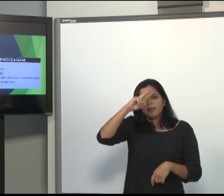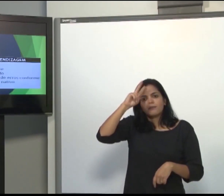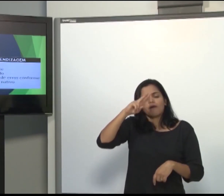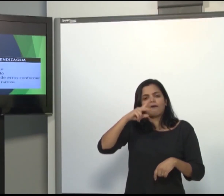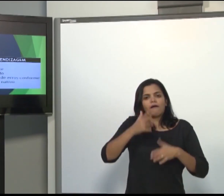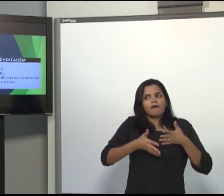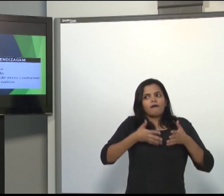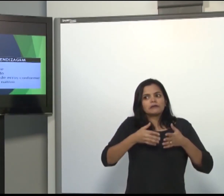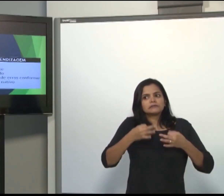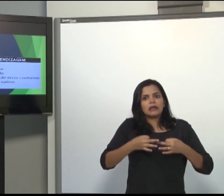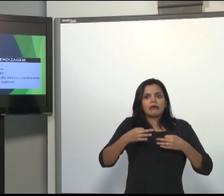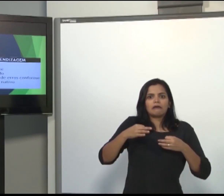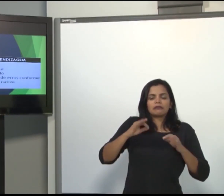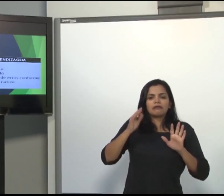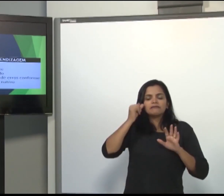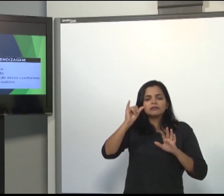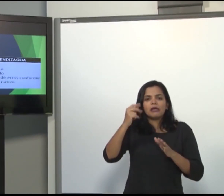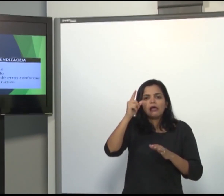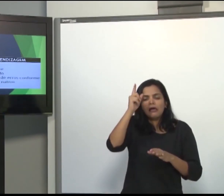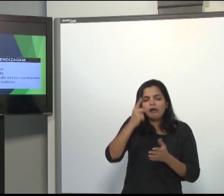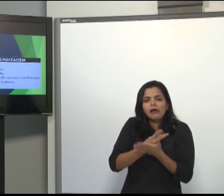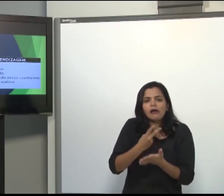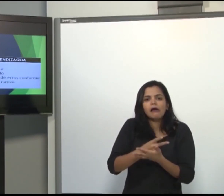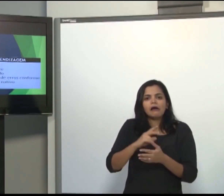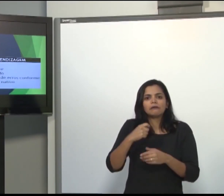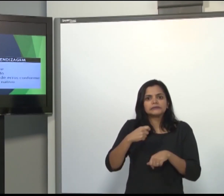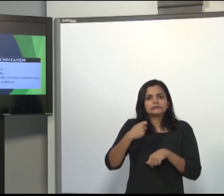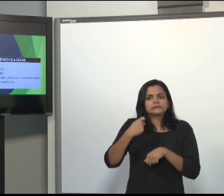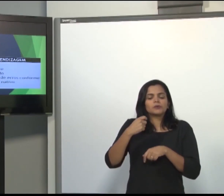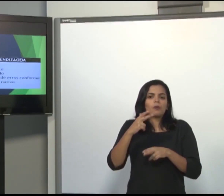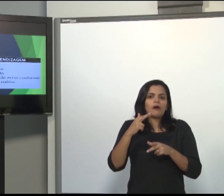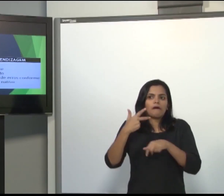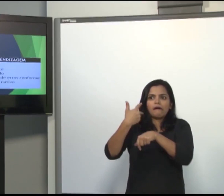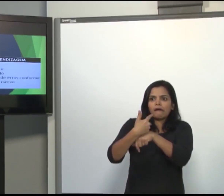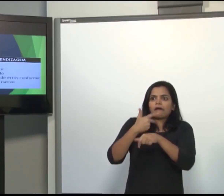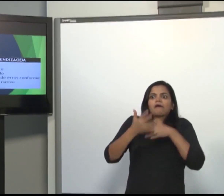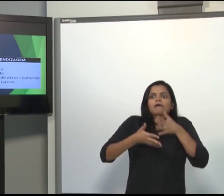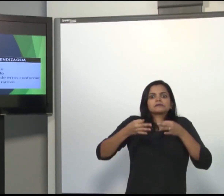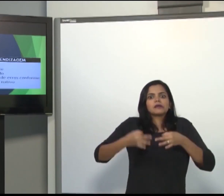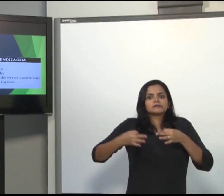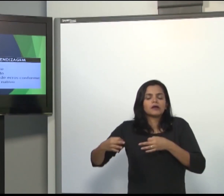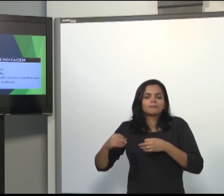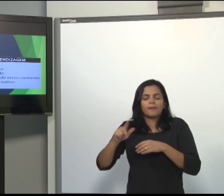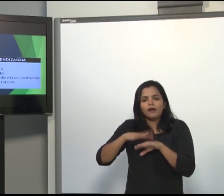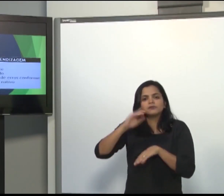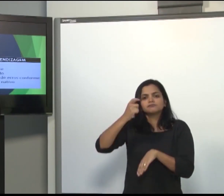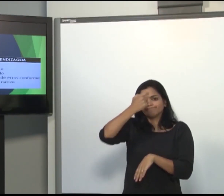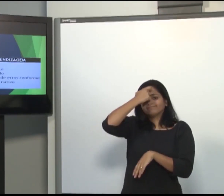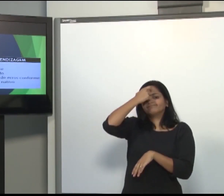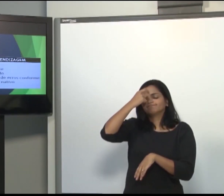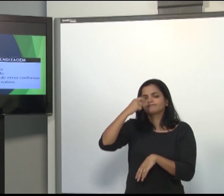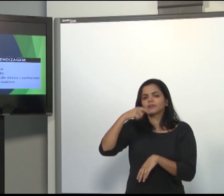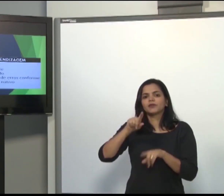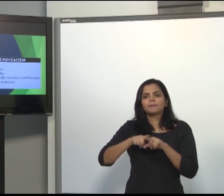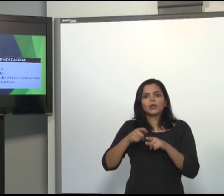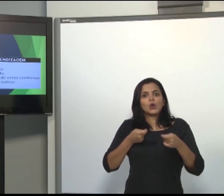lembre do que já se sabe e faça correto, não pode haver erros. Então, há um controle